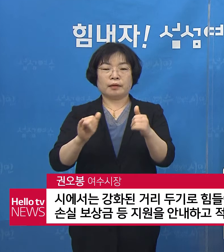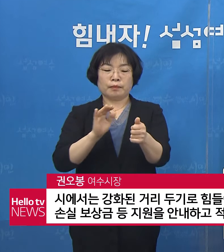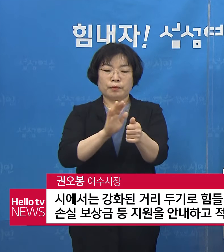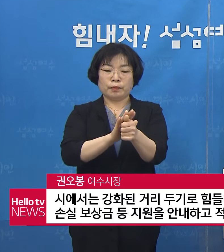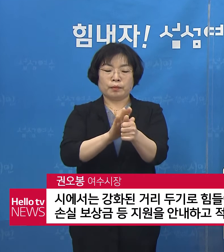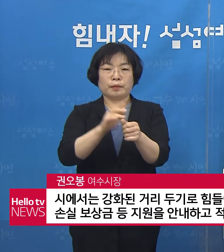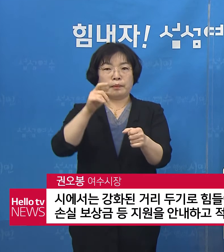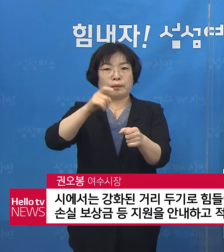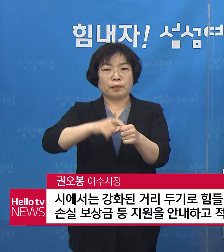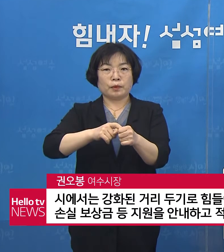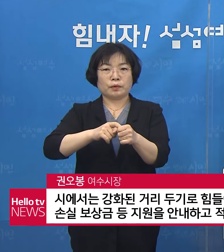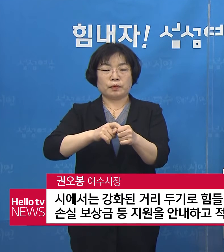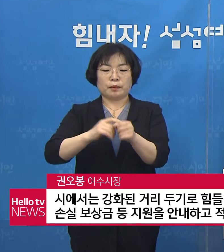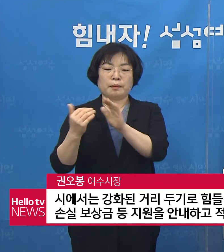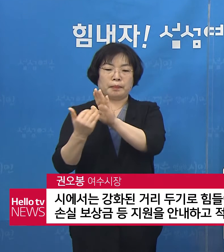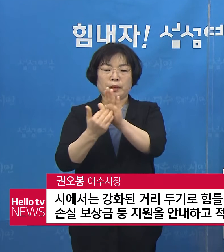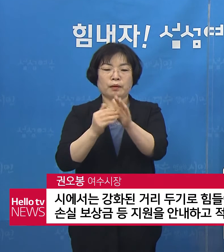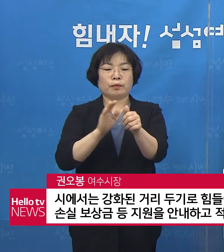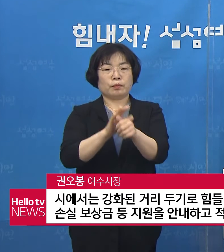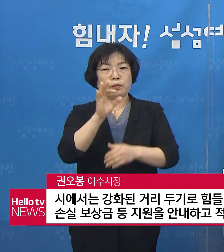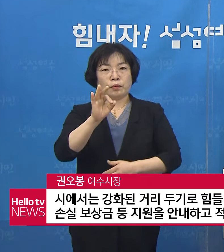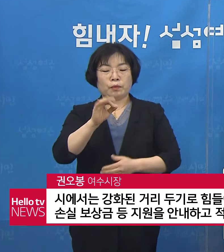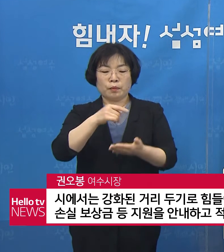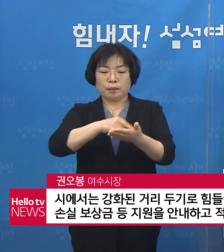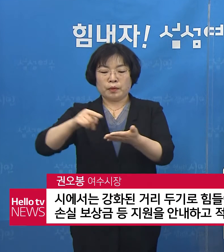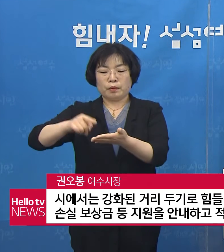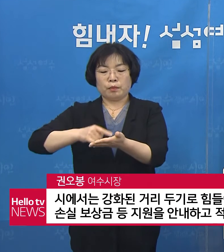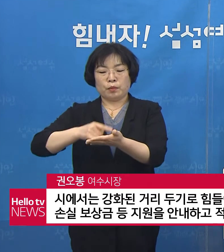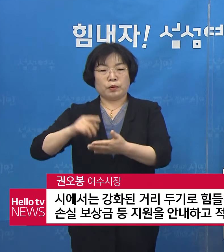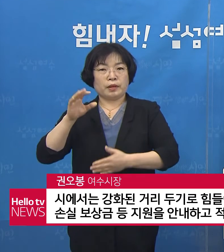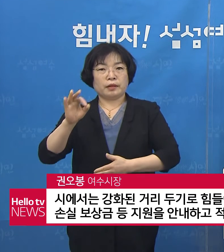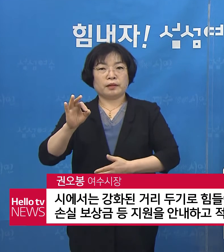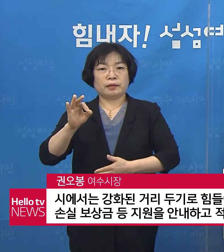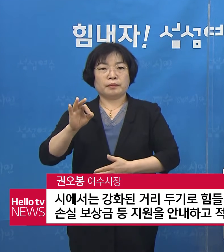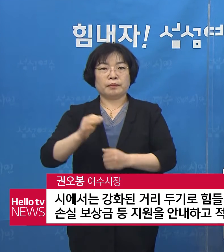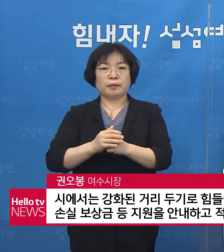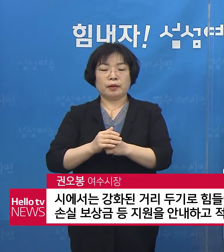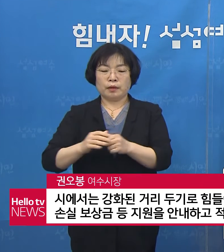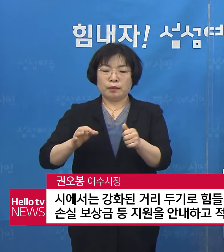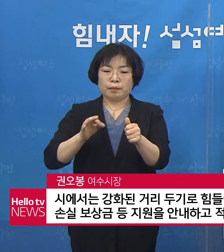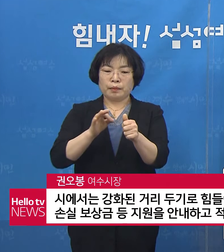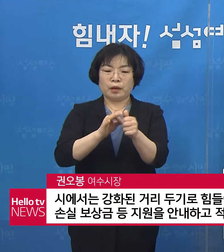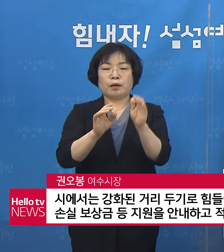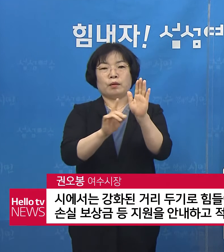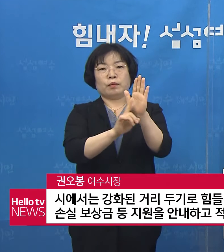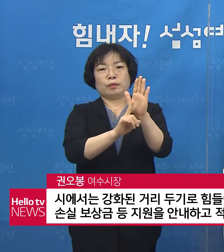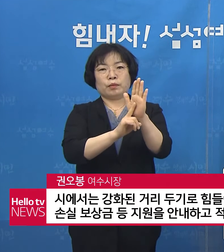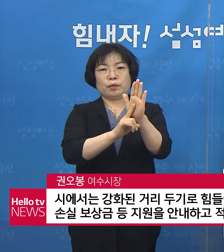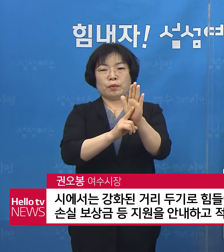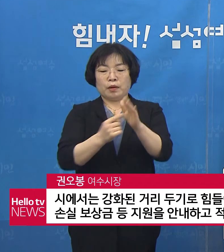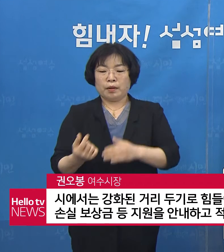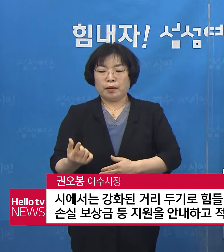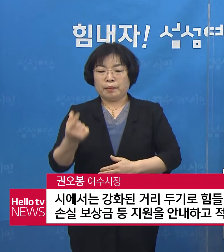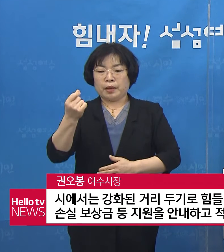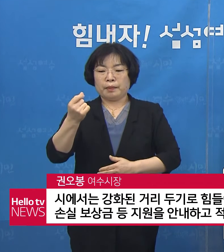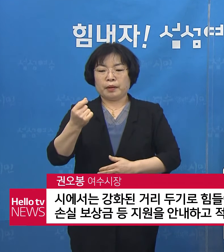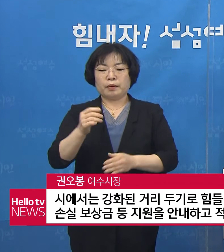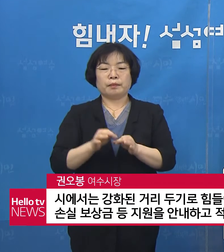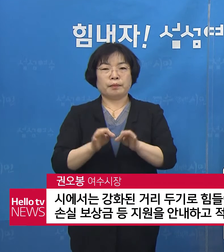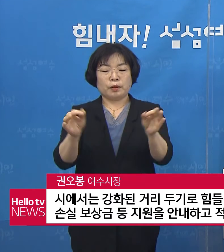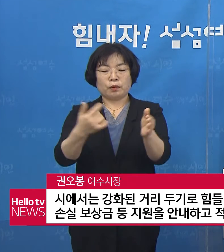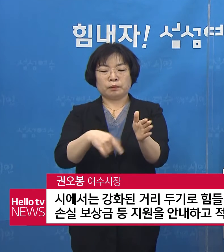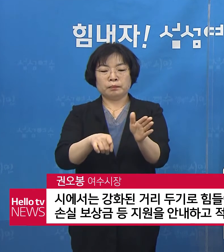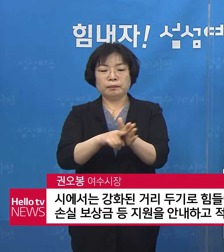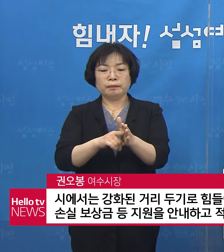여러분께 방역 기 원금과 손실 보상금 등 지원을 안내하고 적기에 지급될 수 있도록